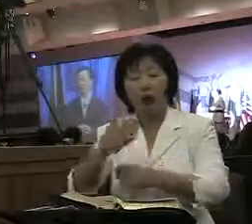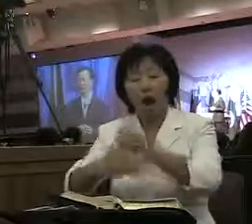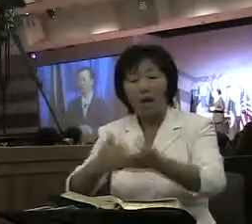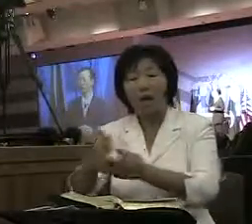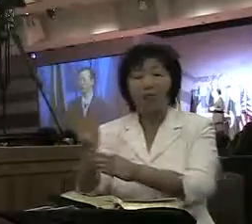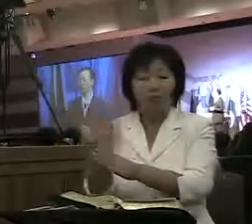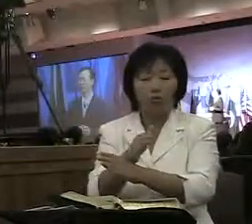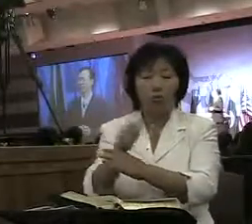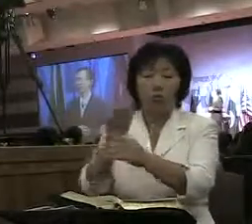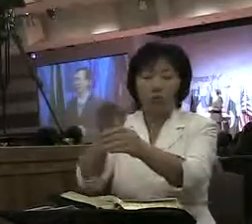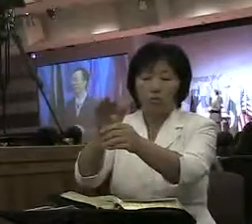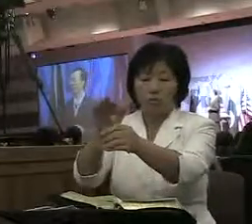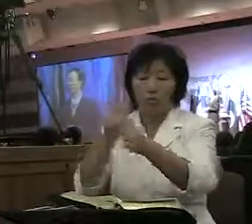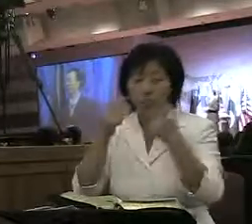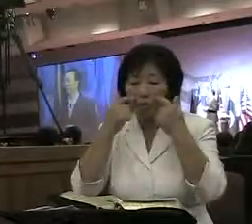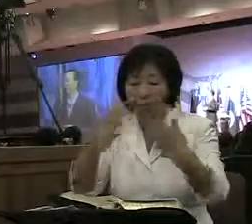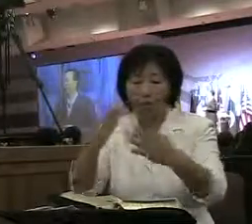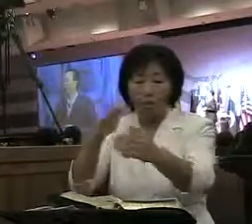받아요.